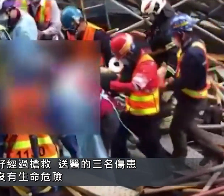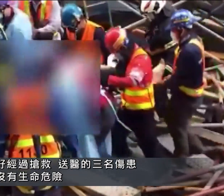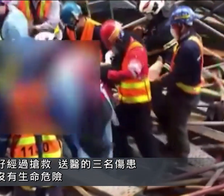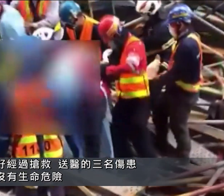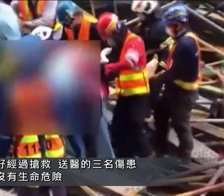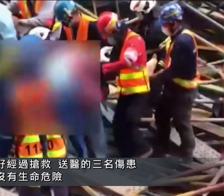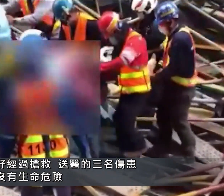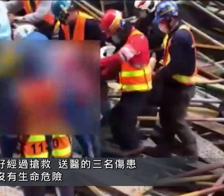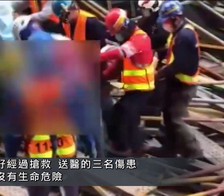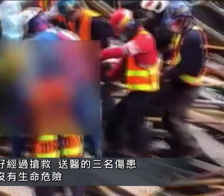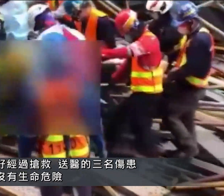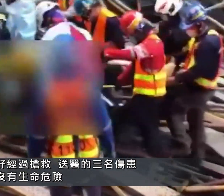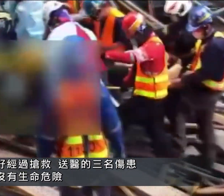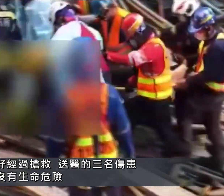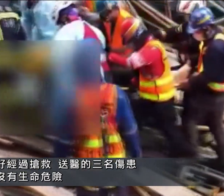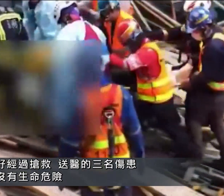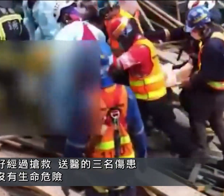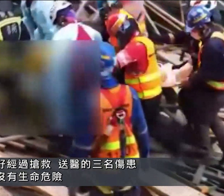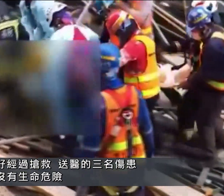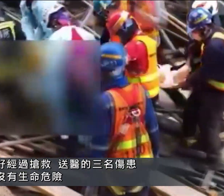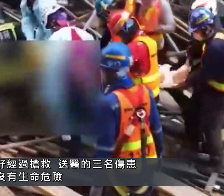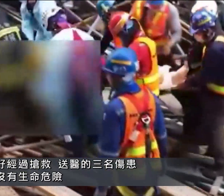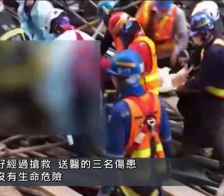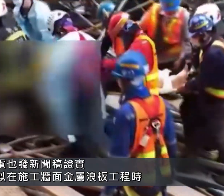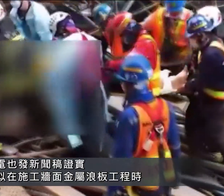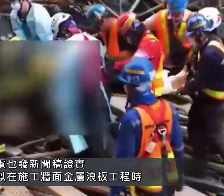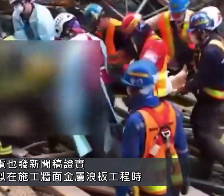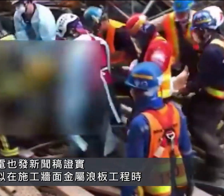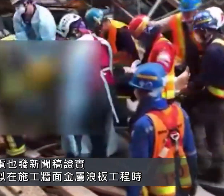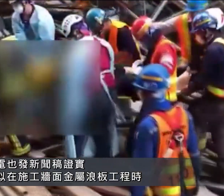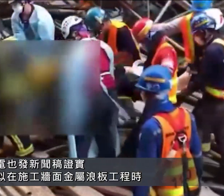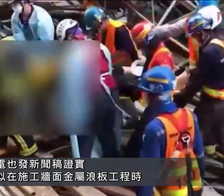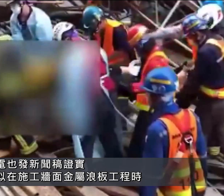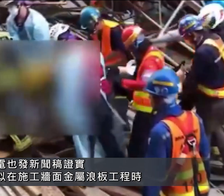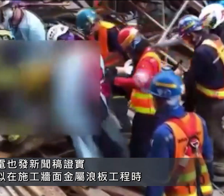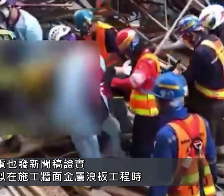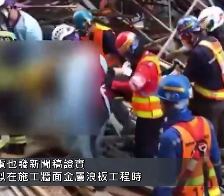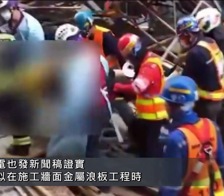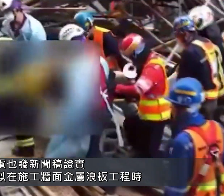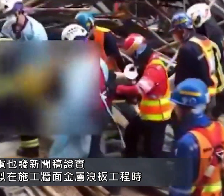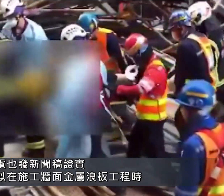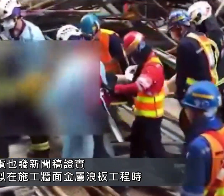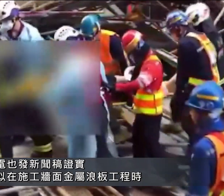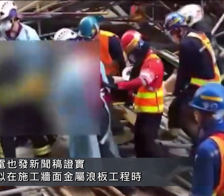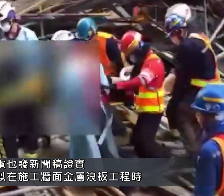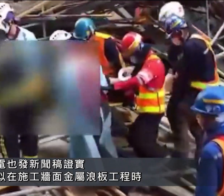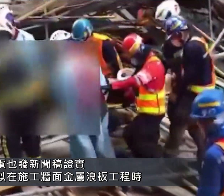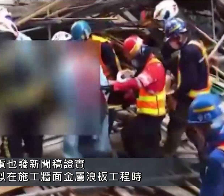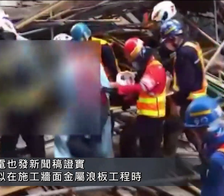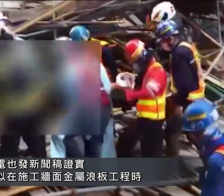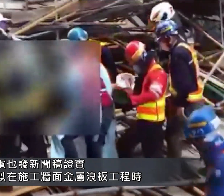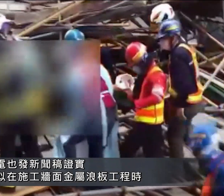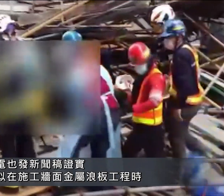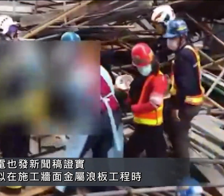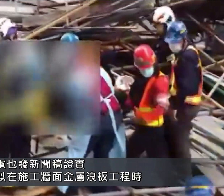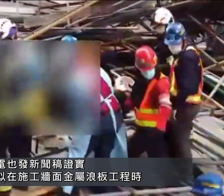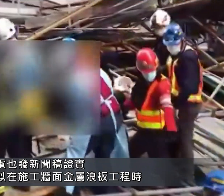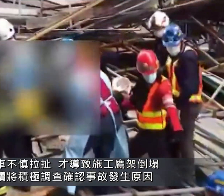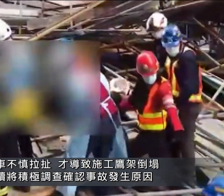送医的三名伤患都没有生命危险。台电也发新闻稿证实，疑似在施工墙面金属浪板工程时，吊车